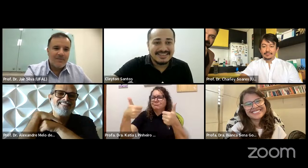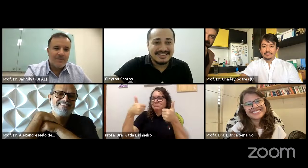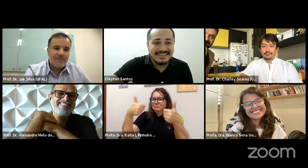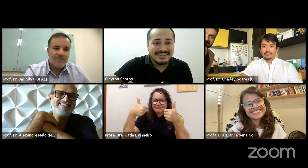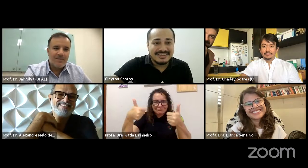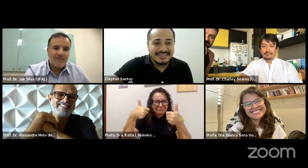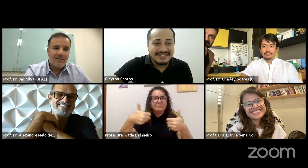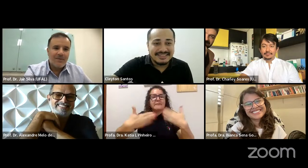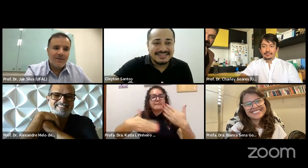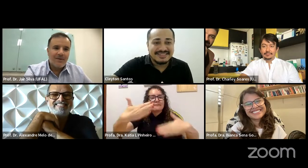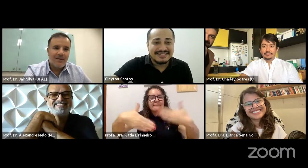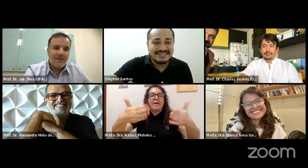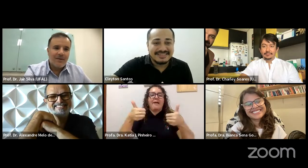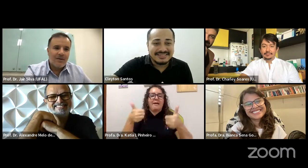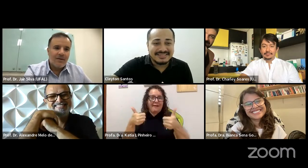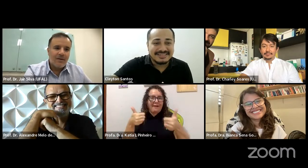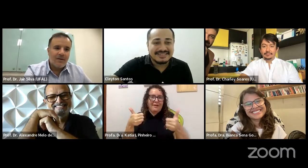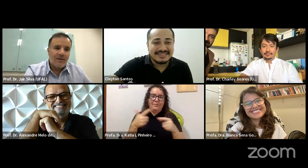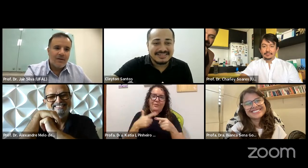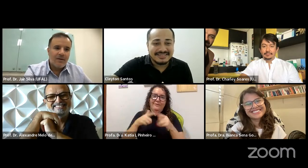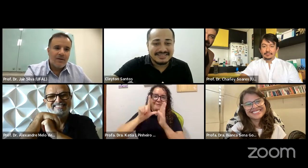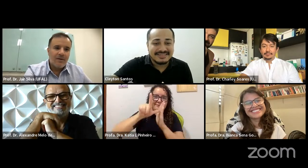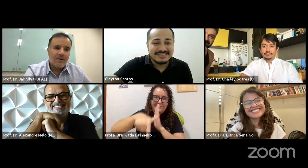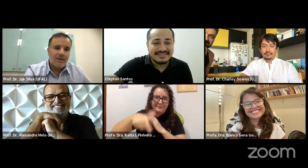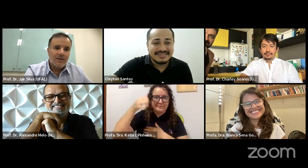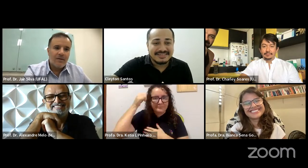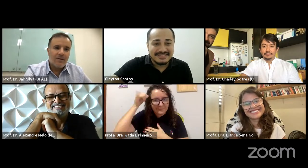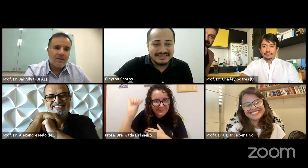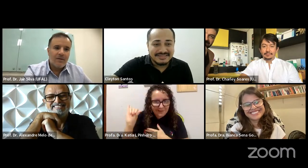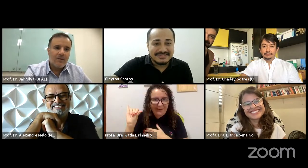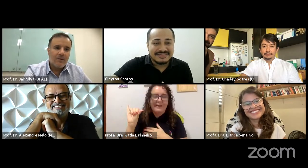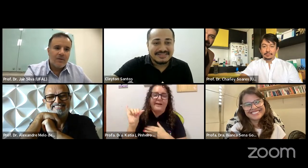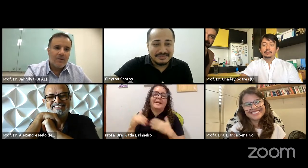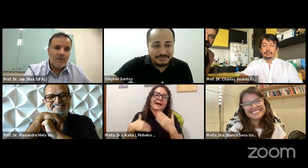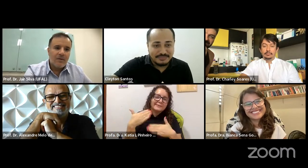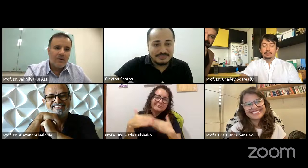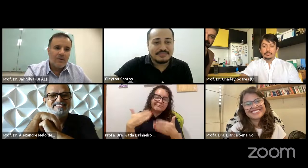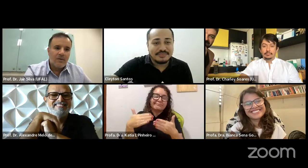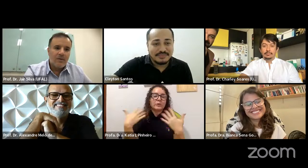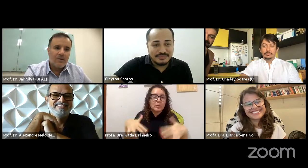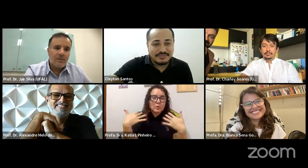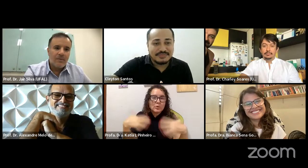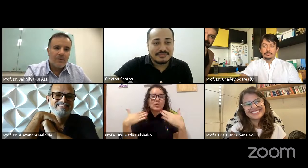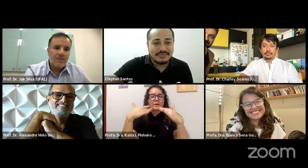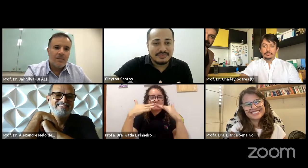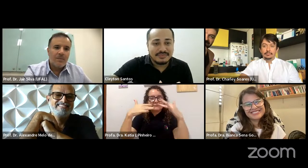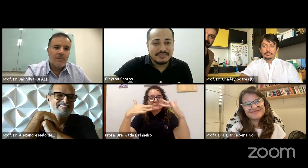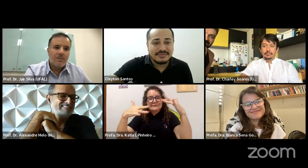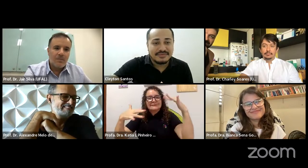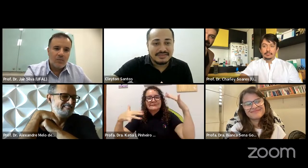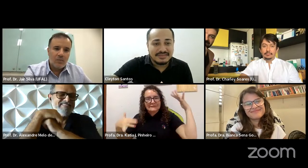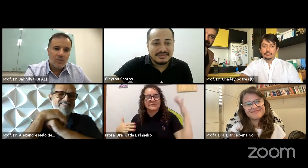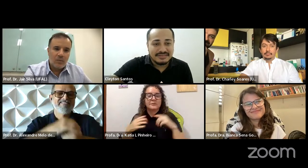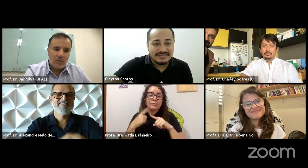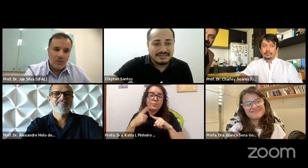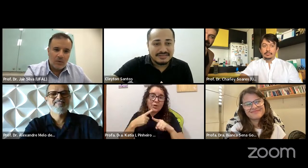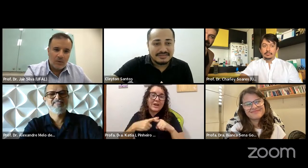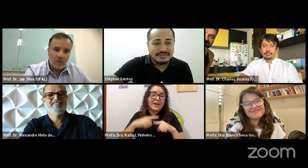relação à pesquisa, e ele se saiu muito bem. Né? Falei para ele para